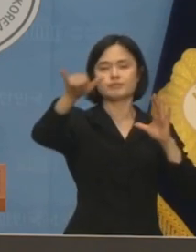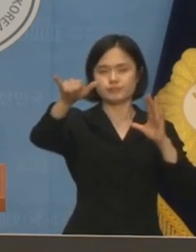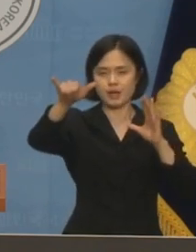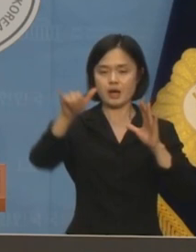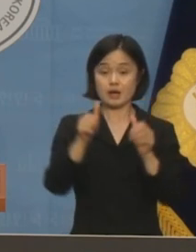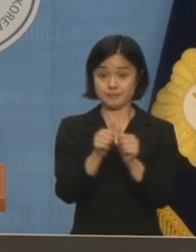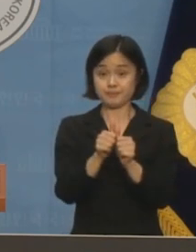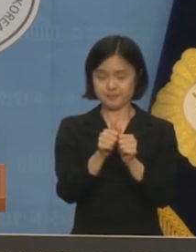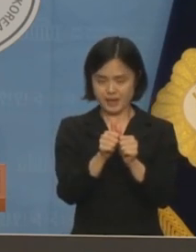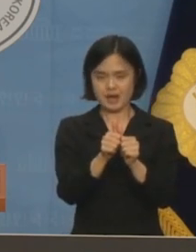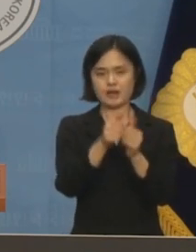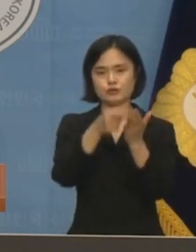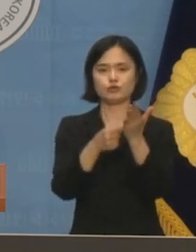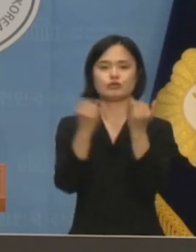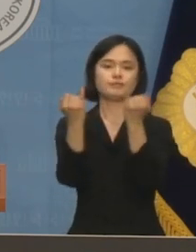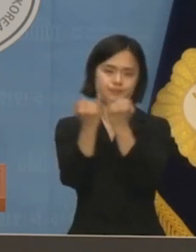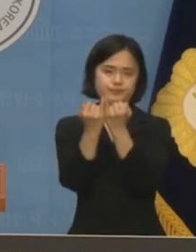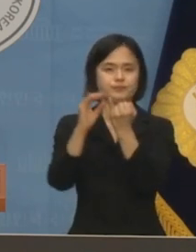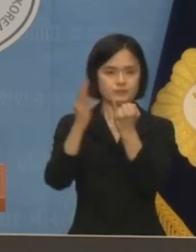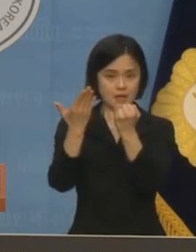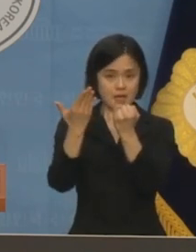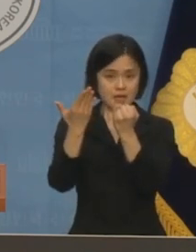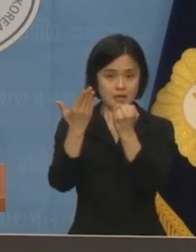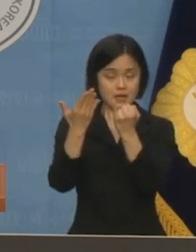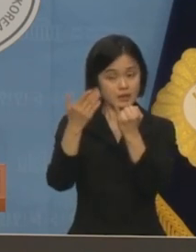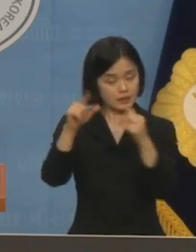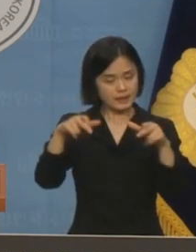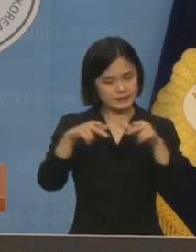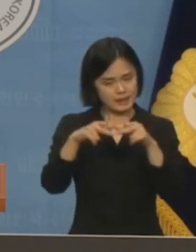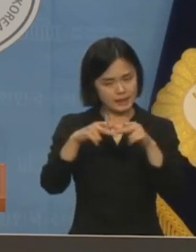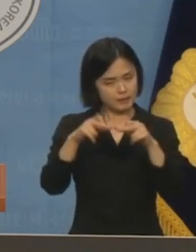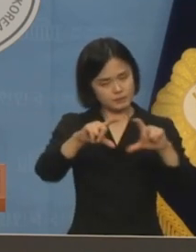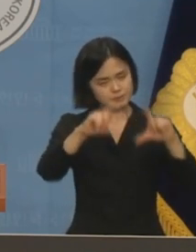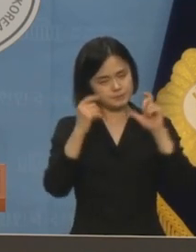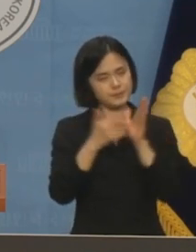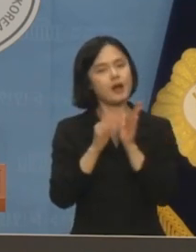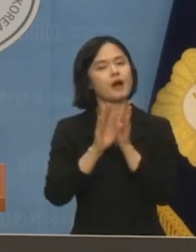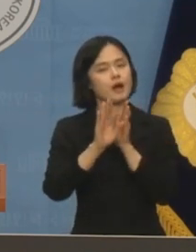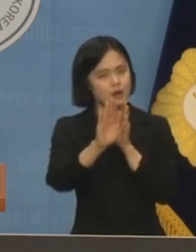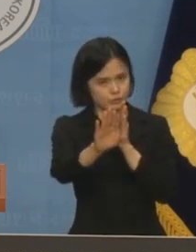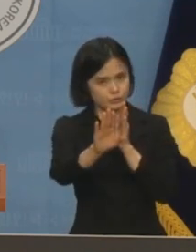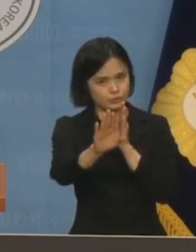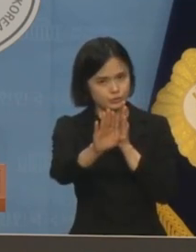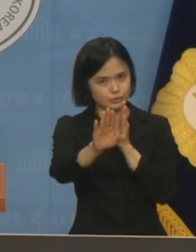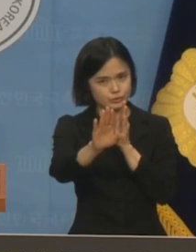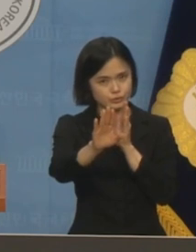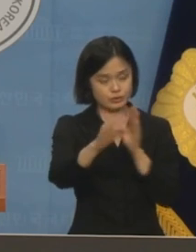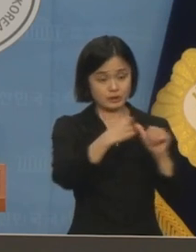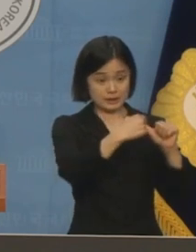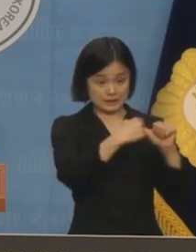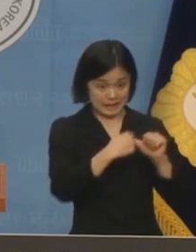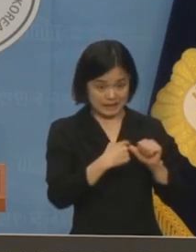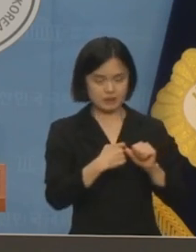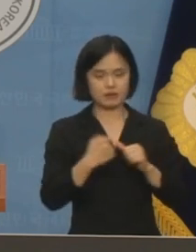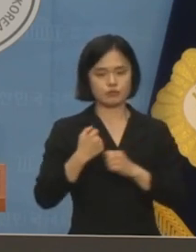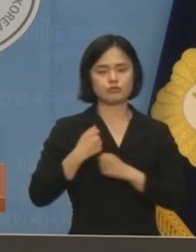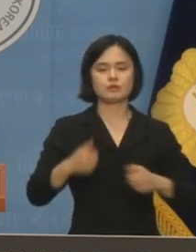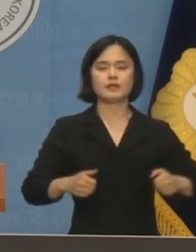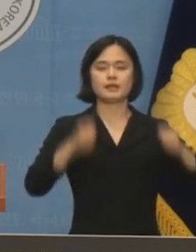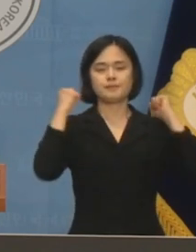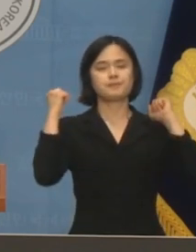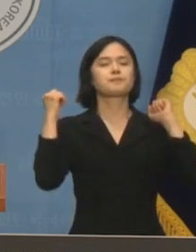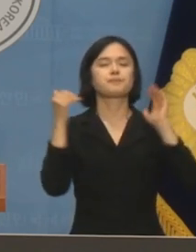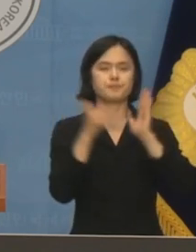심신장애 3급 판정을 받고 전역 심사 대상자 통보를 받았다. 우리는 이에 대해 군 복무 중 해외에